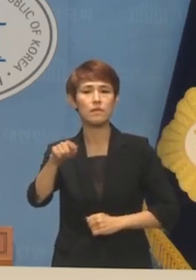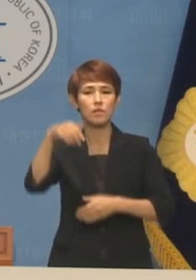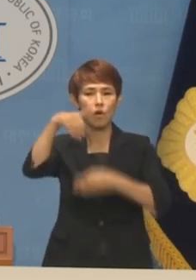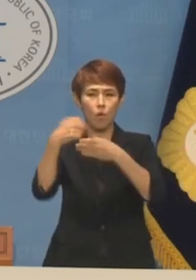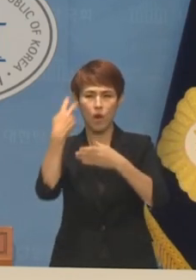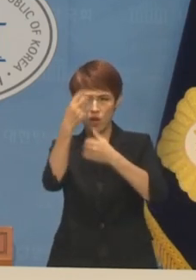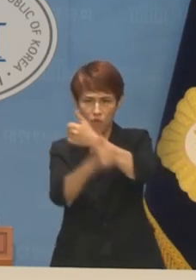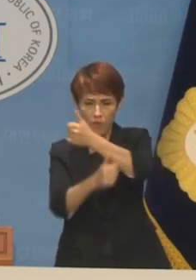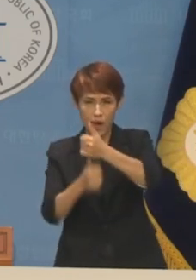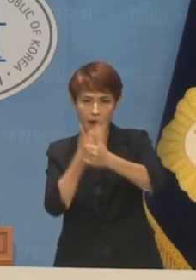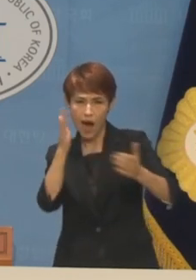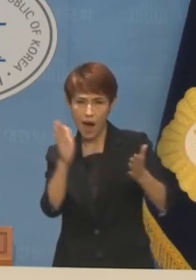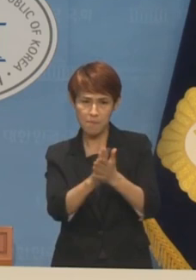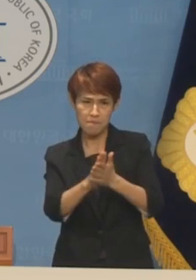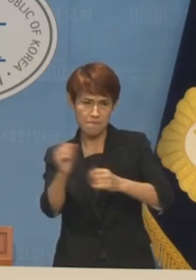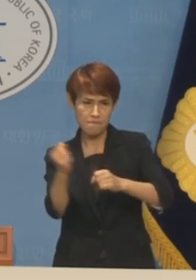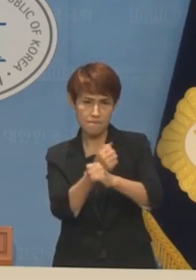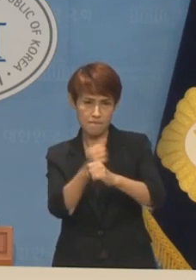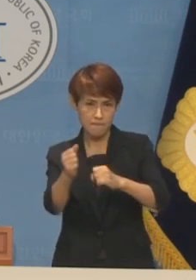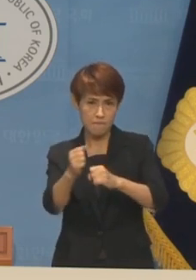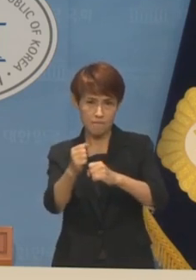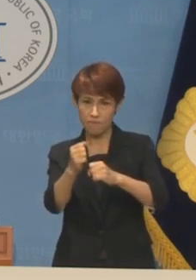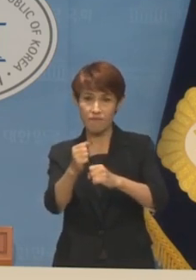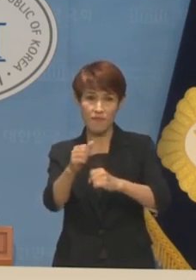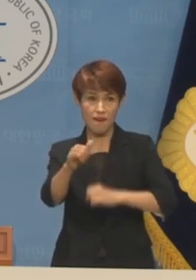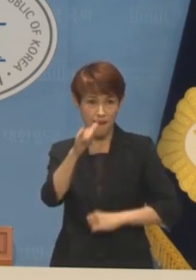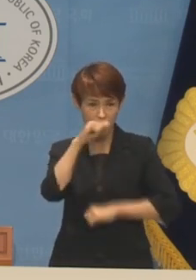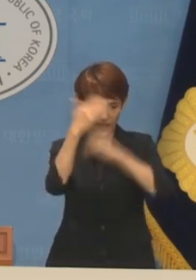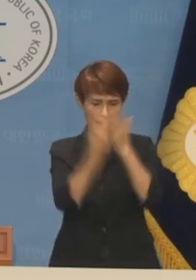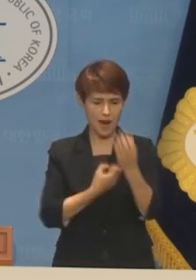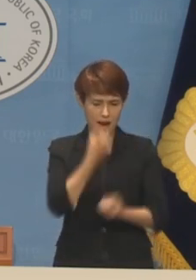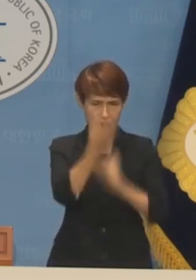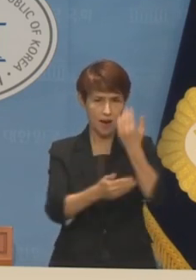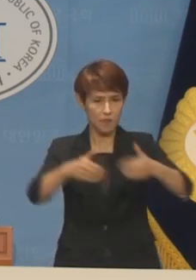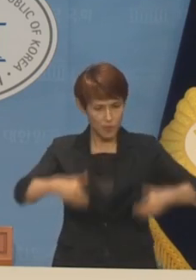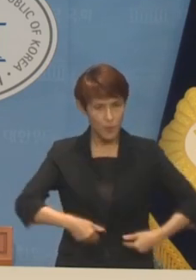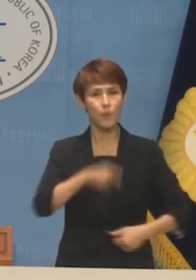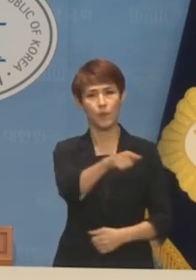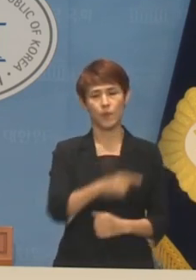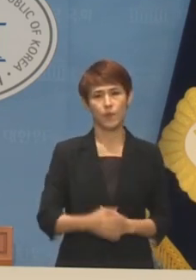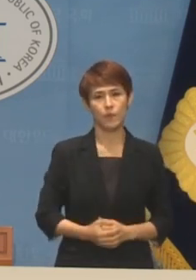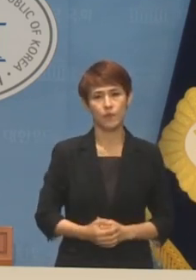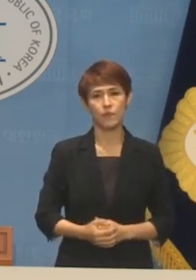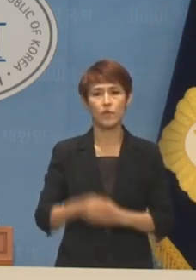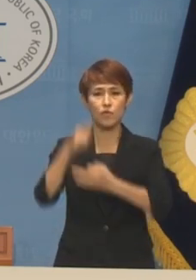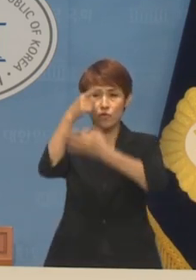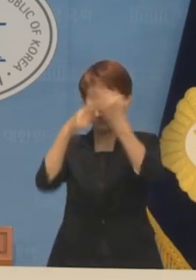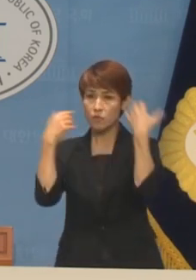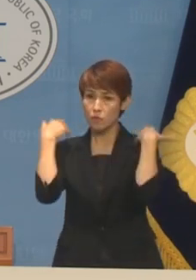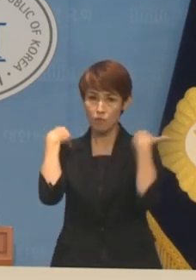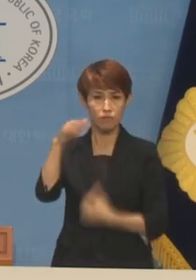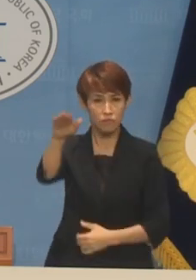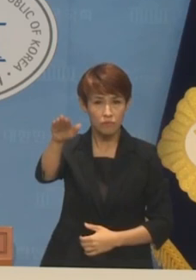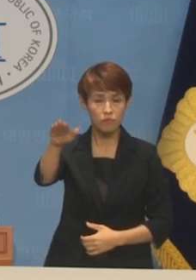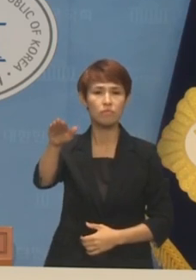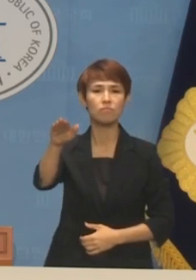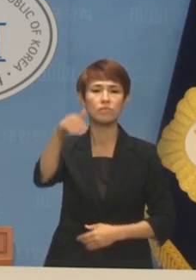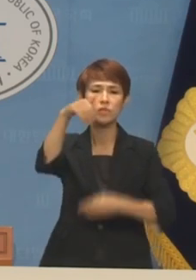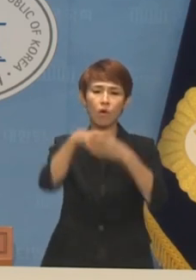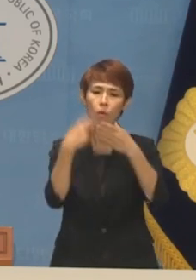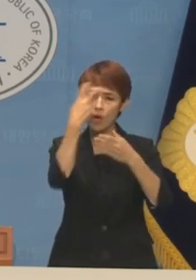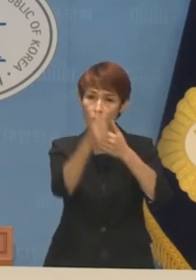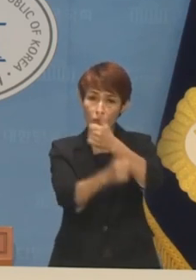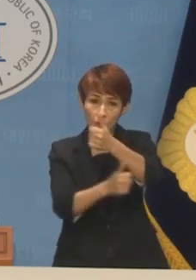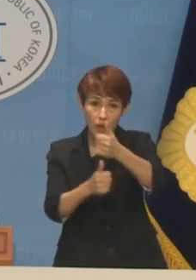공생 그리고 부당거래를 모두 자백해야 합니다. 윤석열 정부는 선관위가